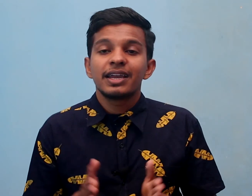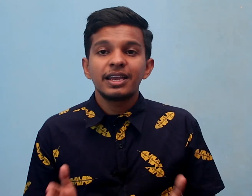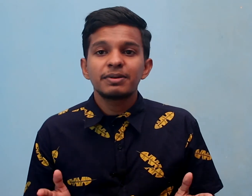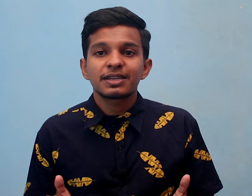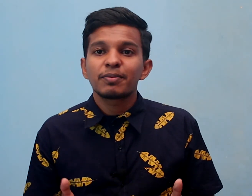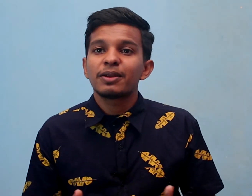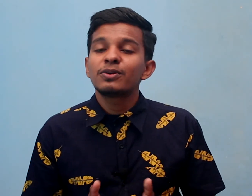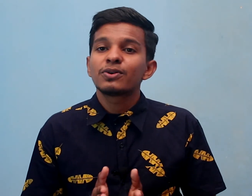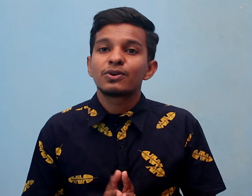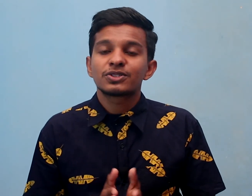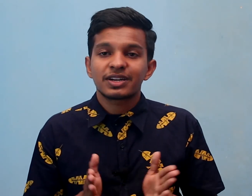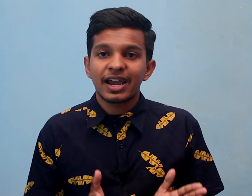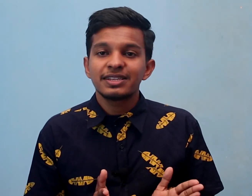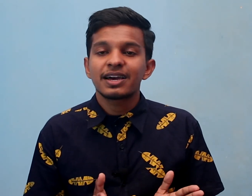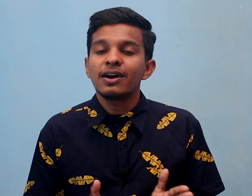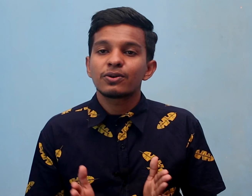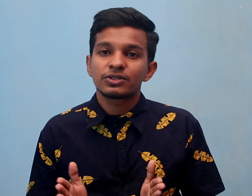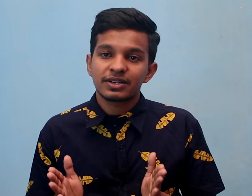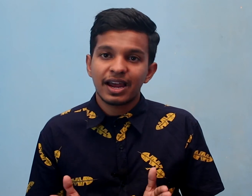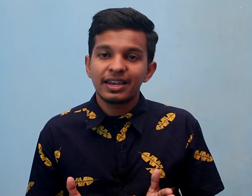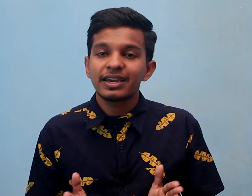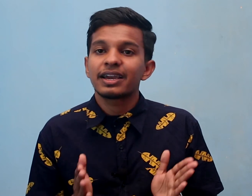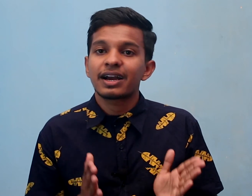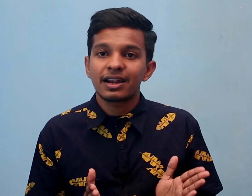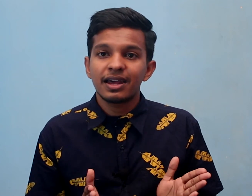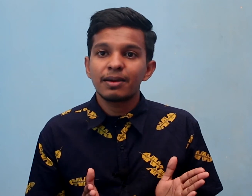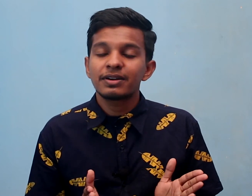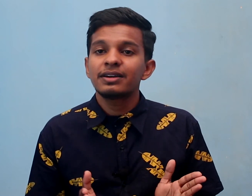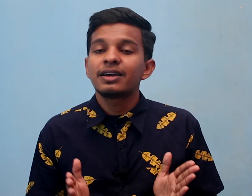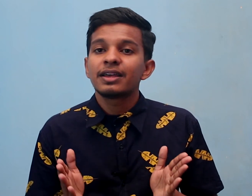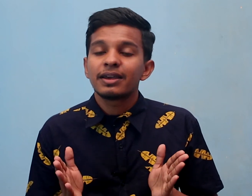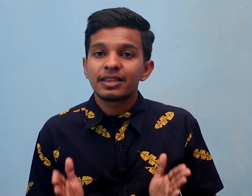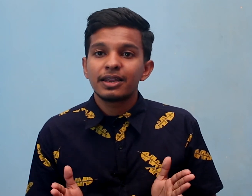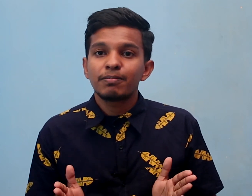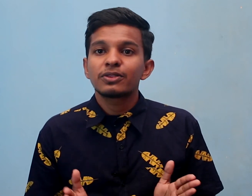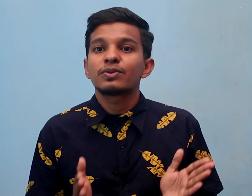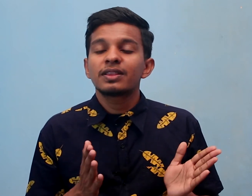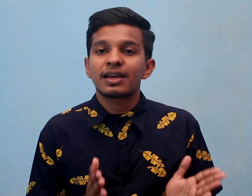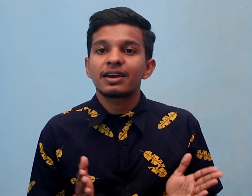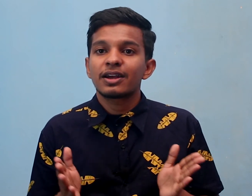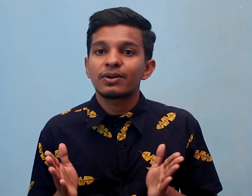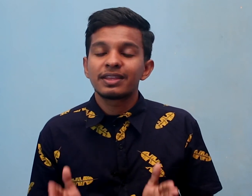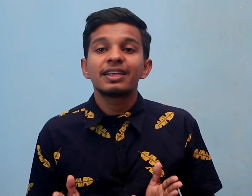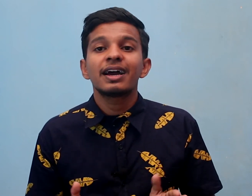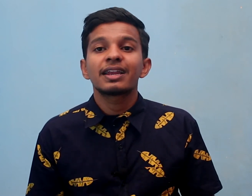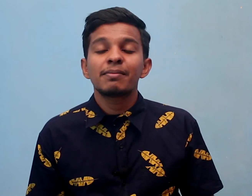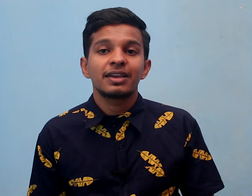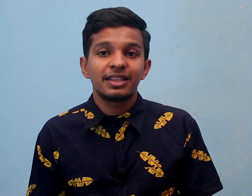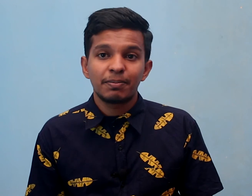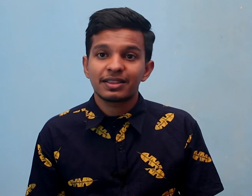ඊට පස්සේ අපි බලමු කෝච් රයිනි සහ කෝච් රයිනිගේ කණ්ඩායමට තේරීපත් වුණ තරඟකරුවන් දෙදෙනාගෙන ඉදිරිපත්